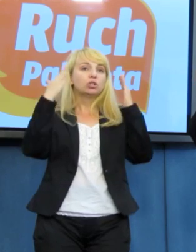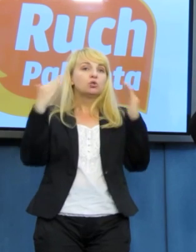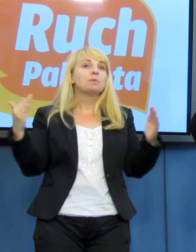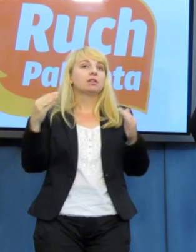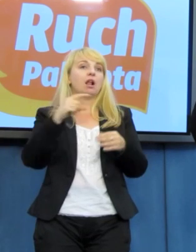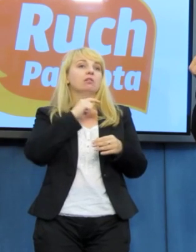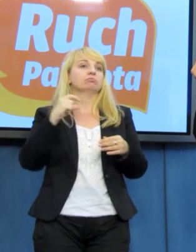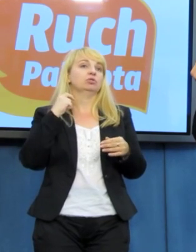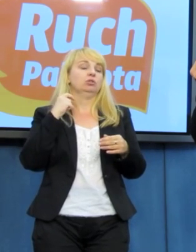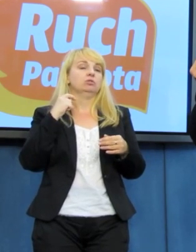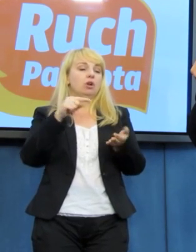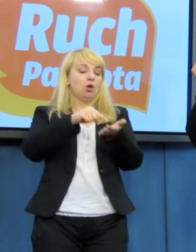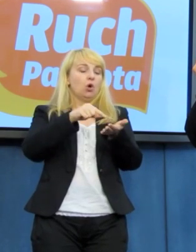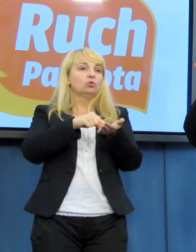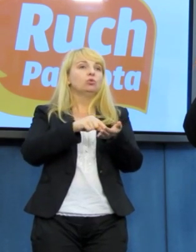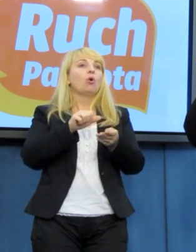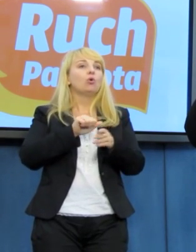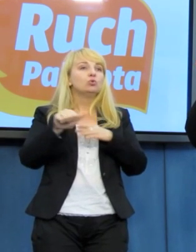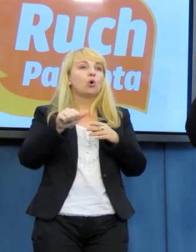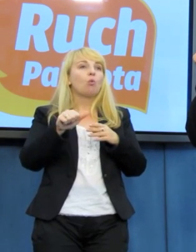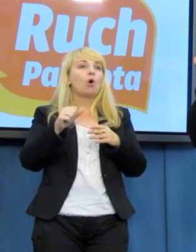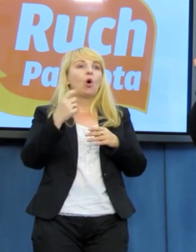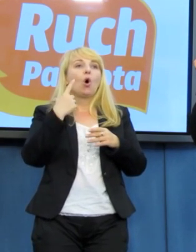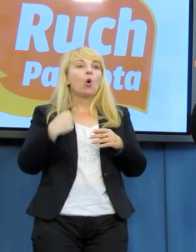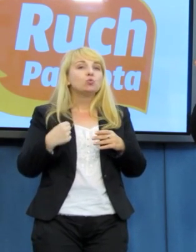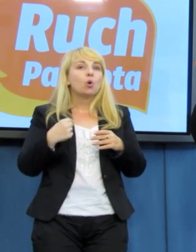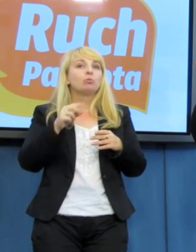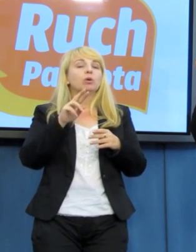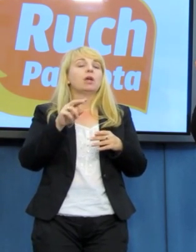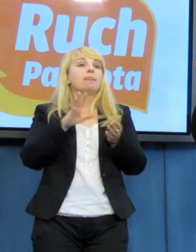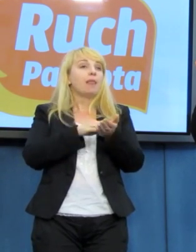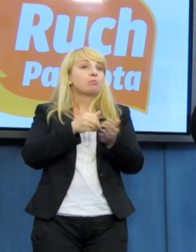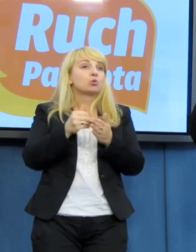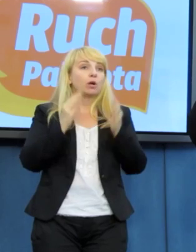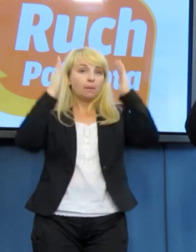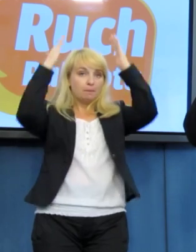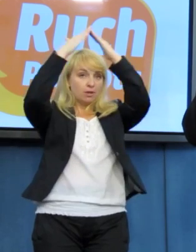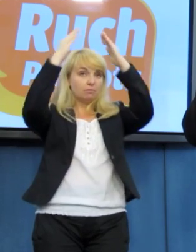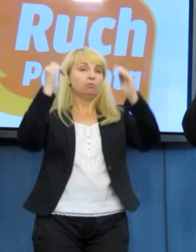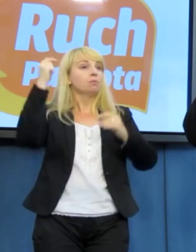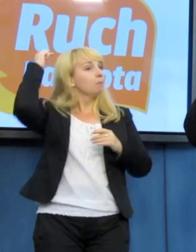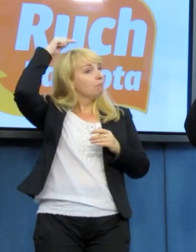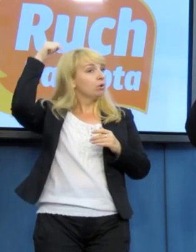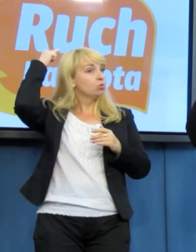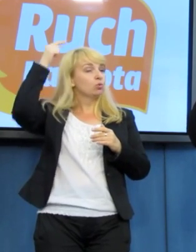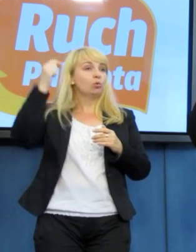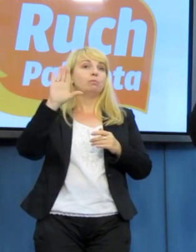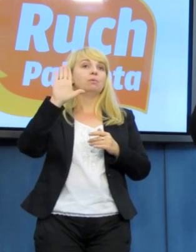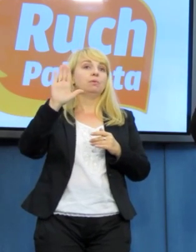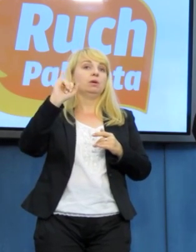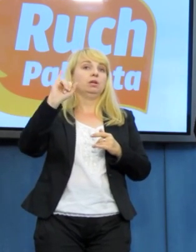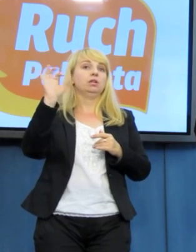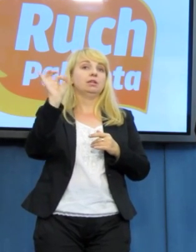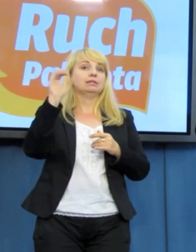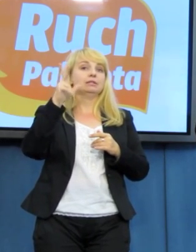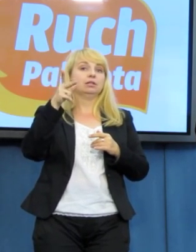szpitalach. Są to kurialiści, proszę Państwa, i biskupi. I uwaga, uwaga, te osoby, ci ludzie